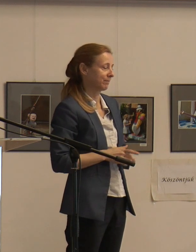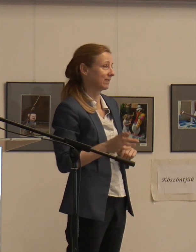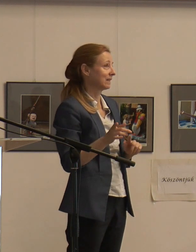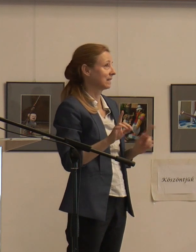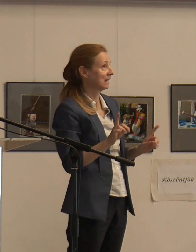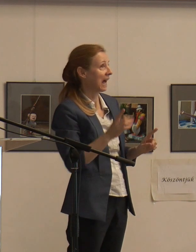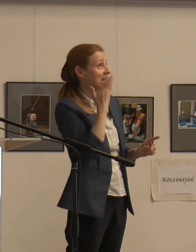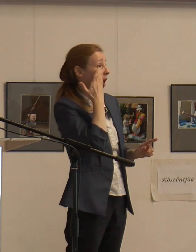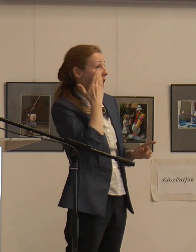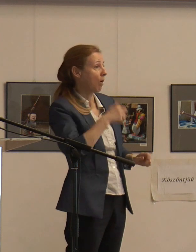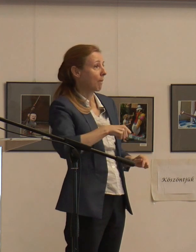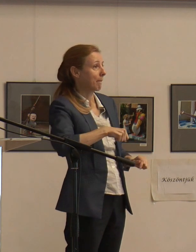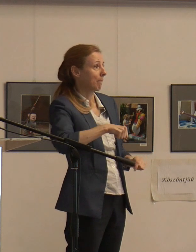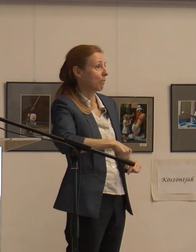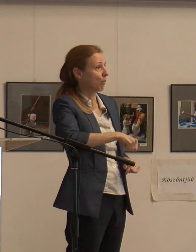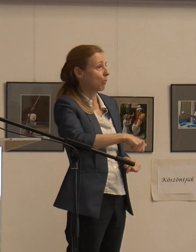Ha bottad járni.